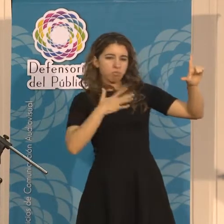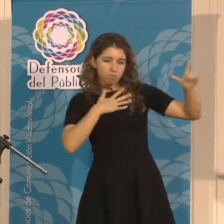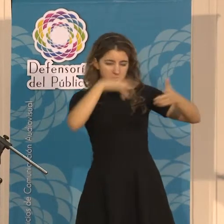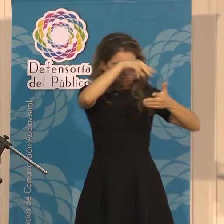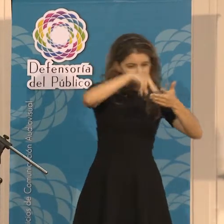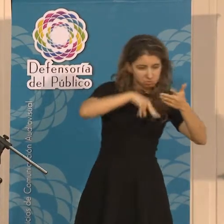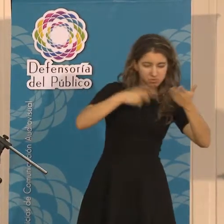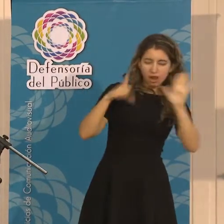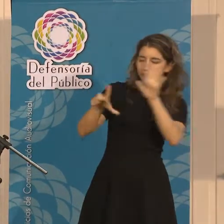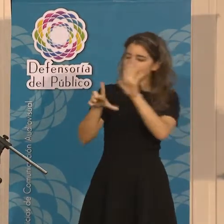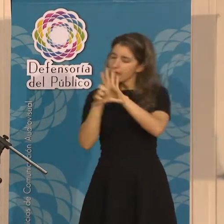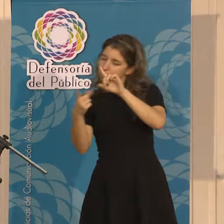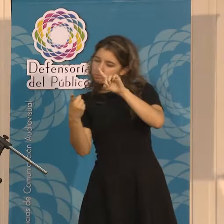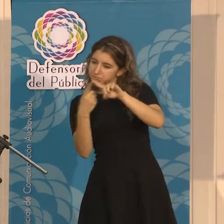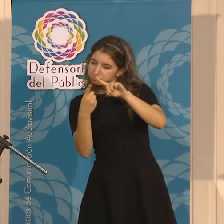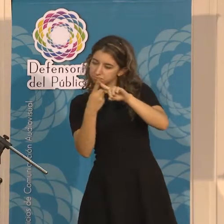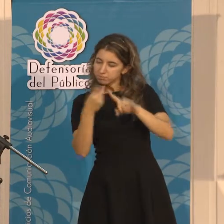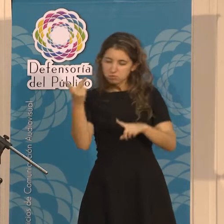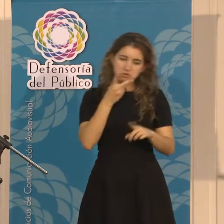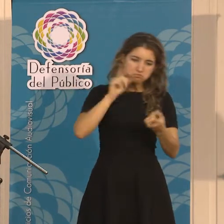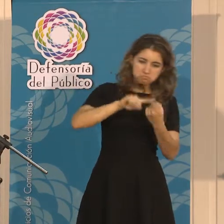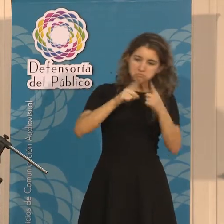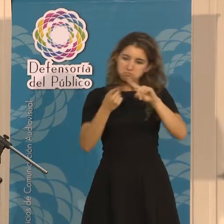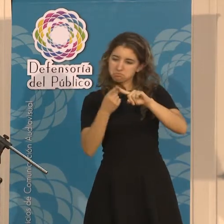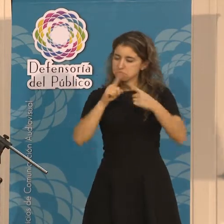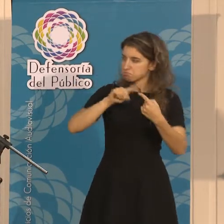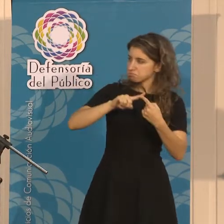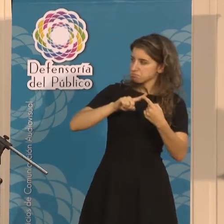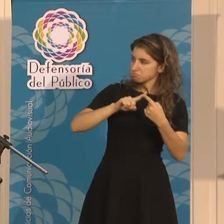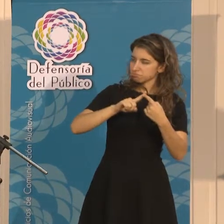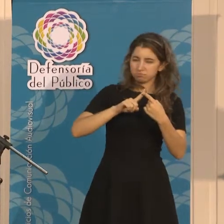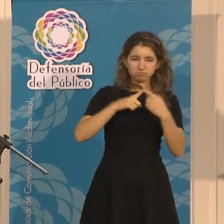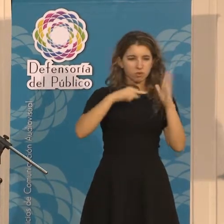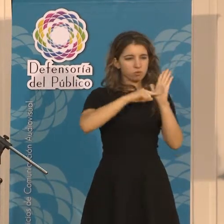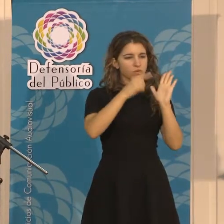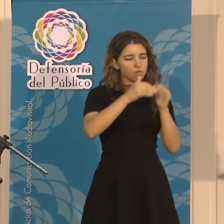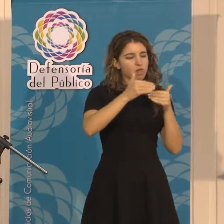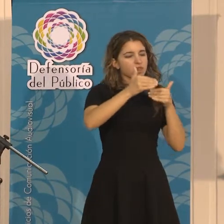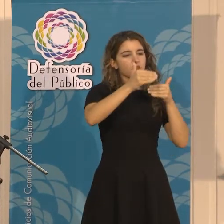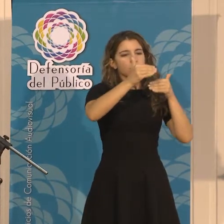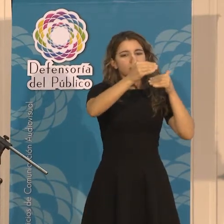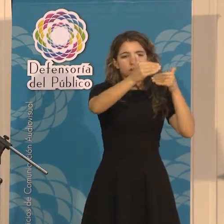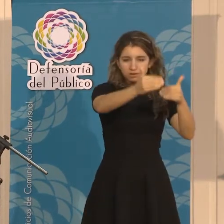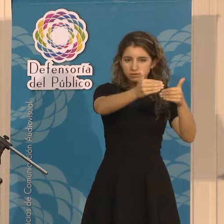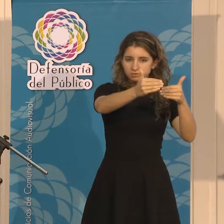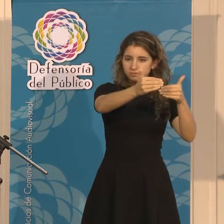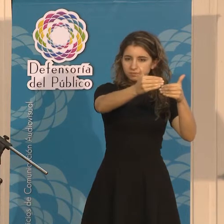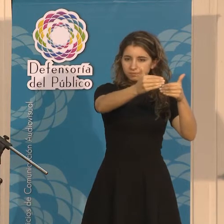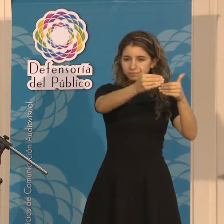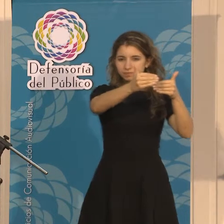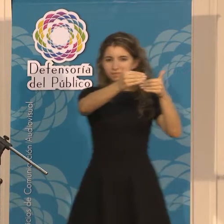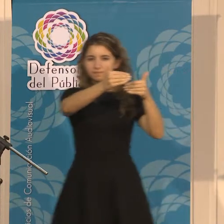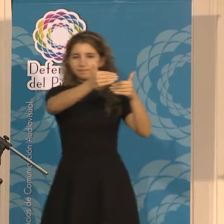la ley que considero abordan estos puntos que menciono y que han tenido postergaciones según mi interpretación en su pleno